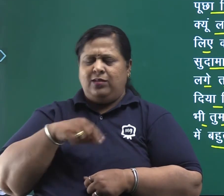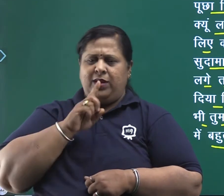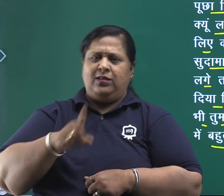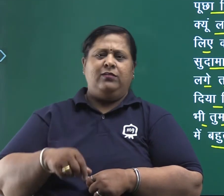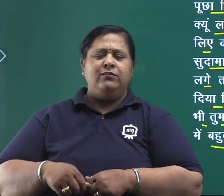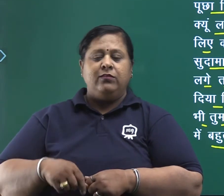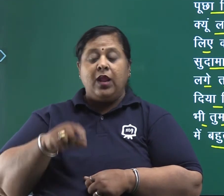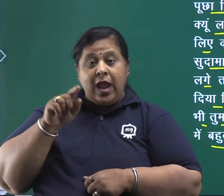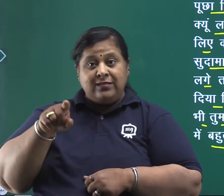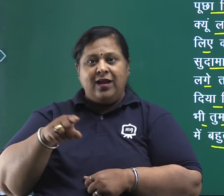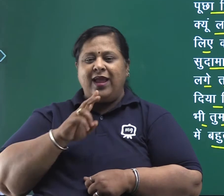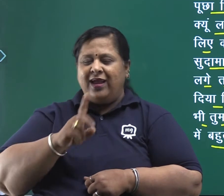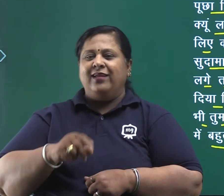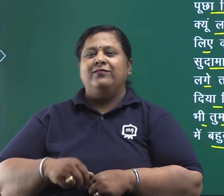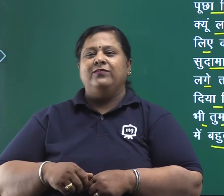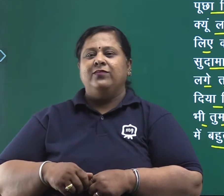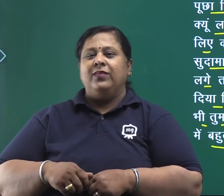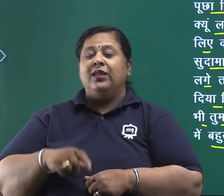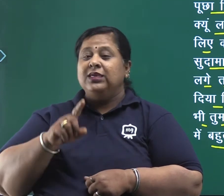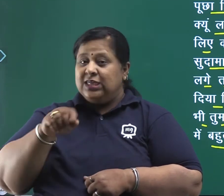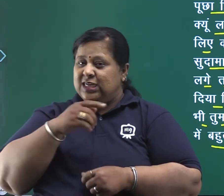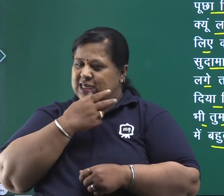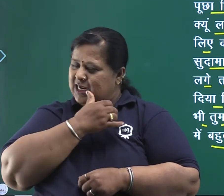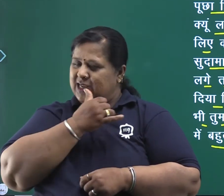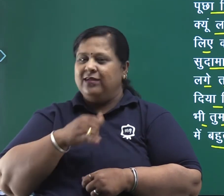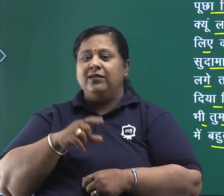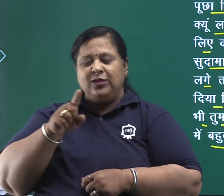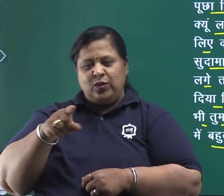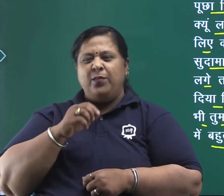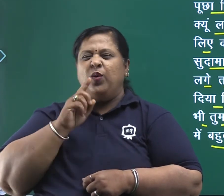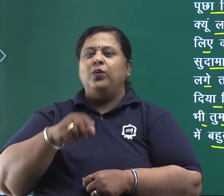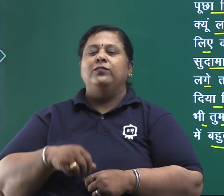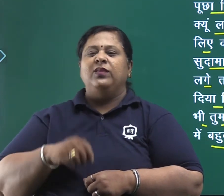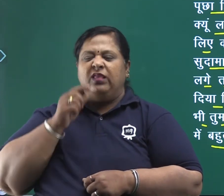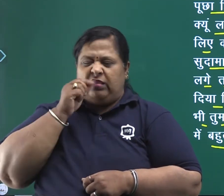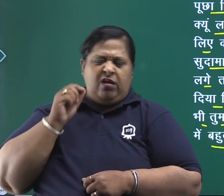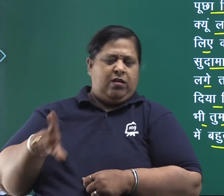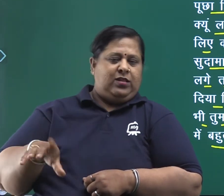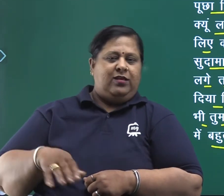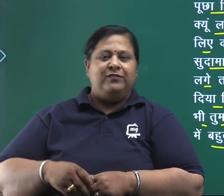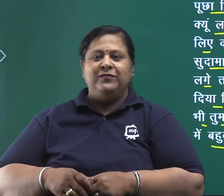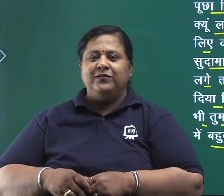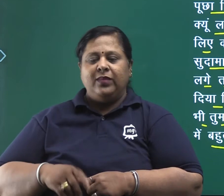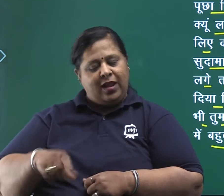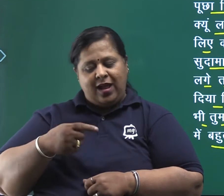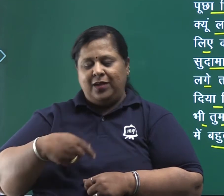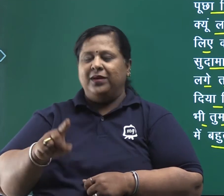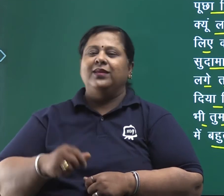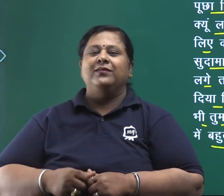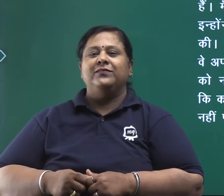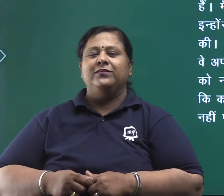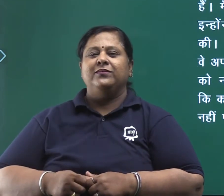है। ऐसा कहकर श्री कृष्ण ने सुदामा को ताना दिया। आगे बढ़ते हैं।